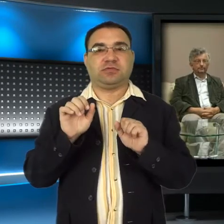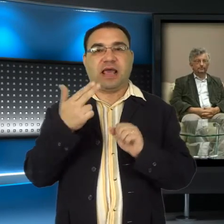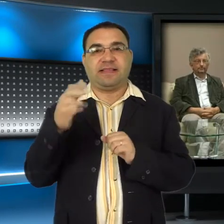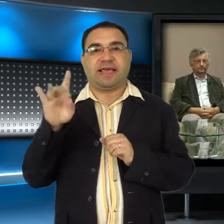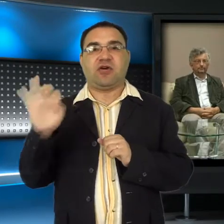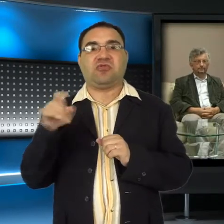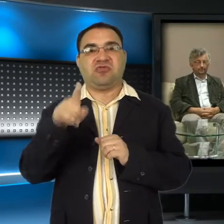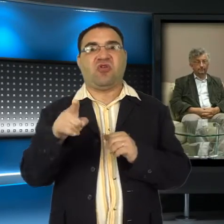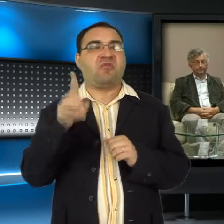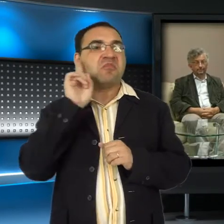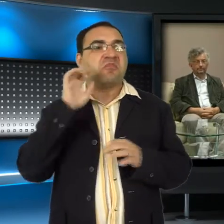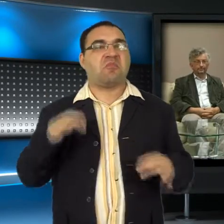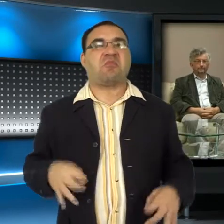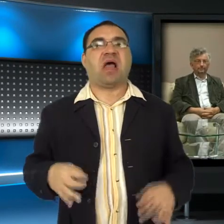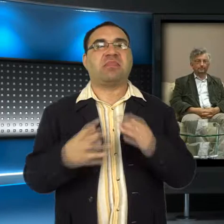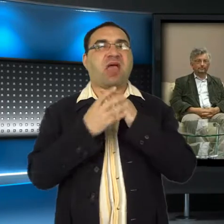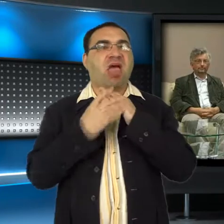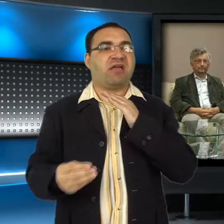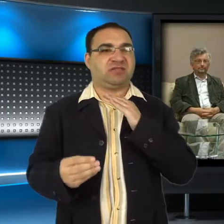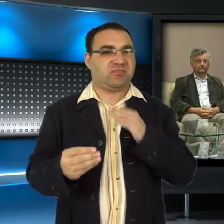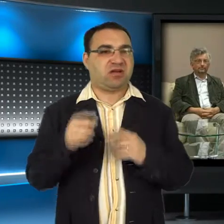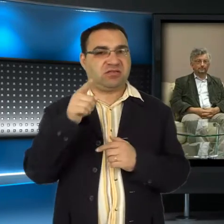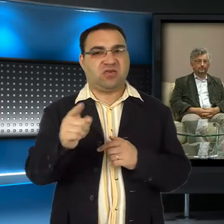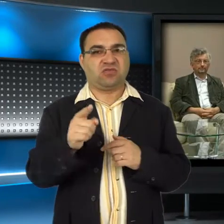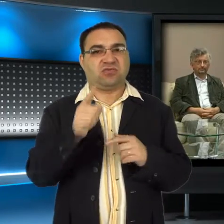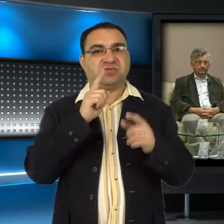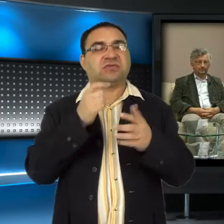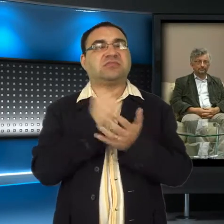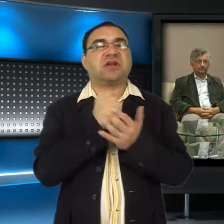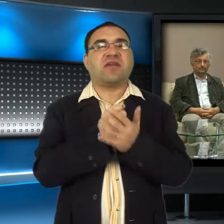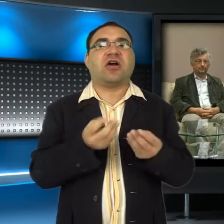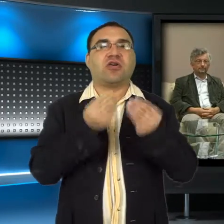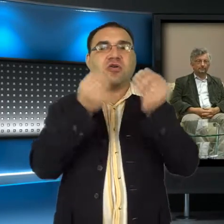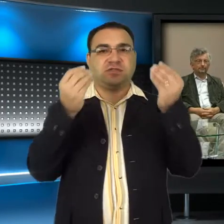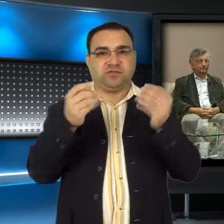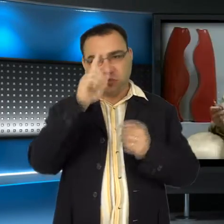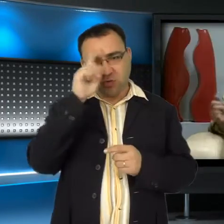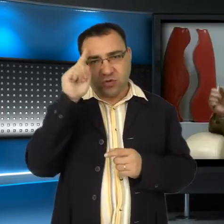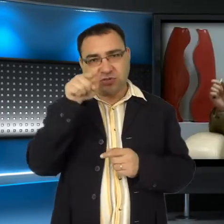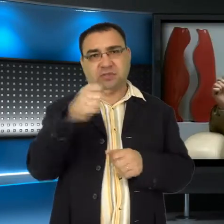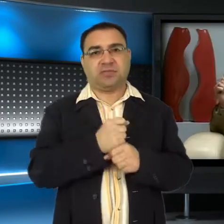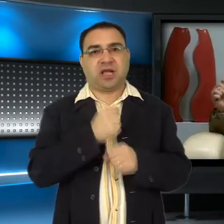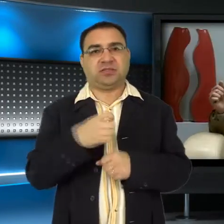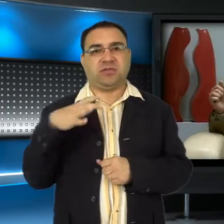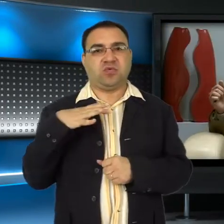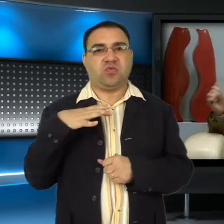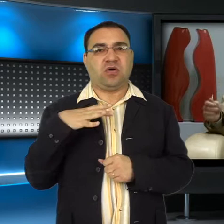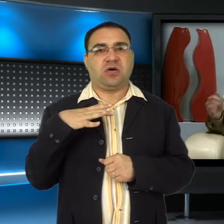i to międzynarodowy ekspert do spraw organizacji pozarządowych, rozwoju społecznego. Piotrze, przez kilkadziesiąt lat pracowałeś